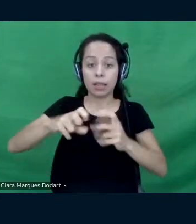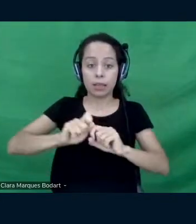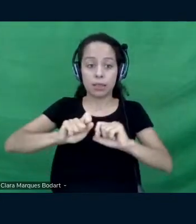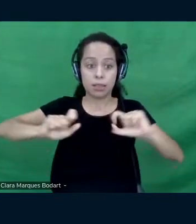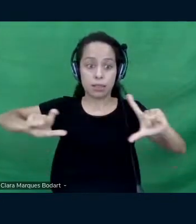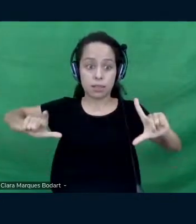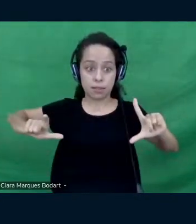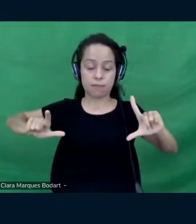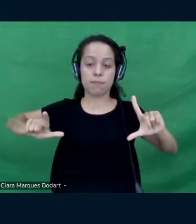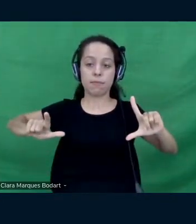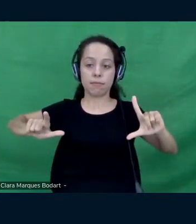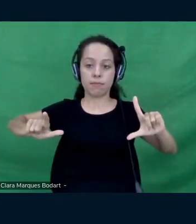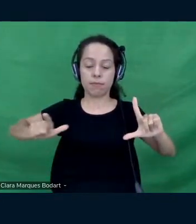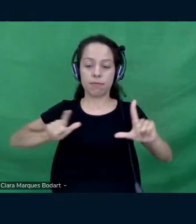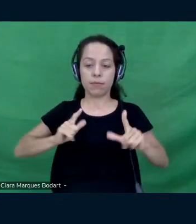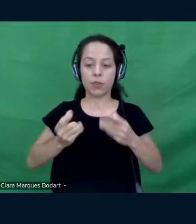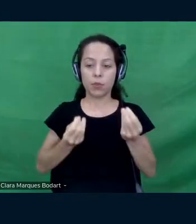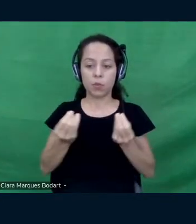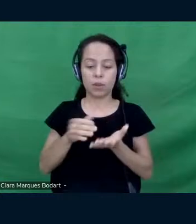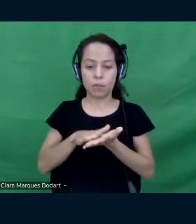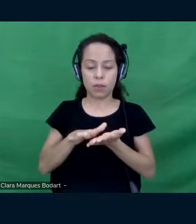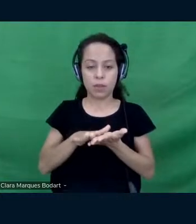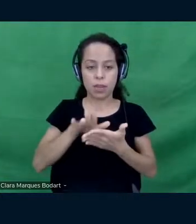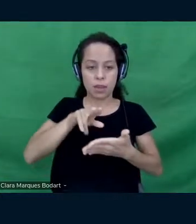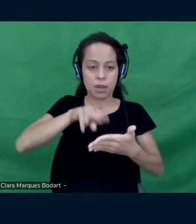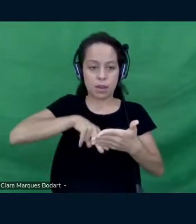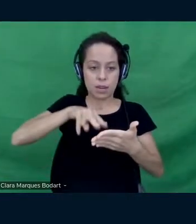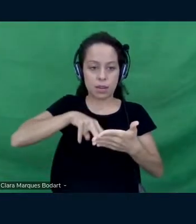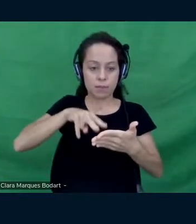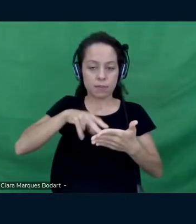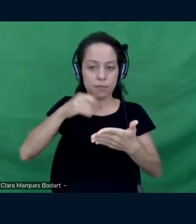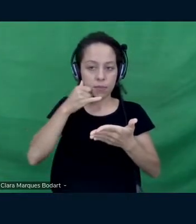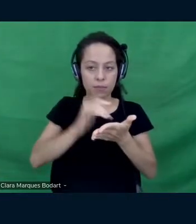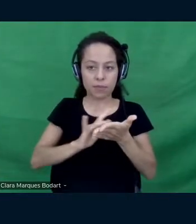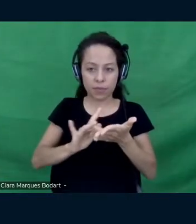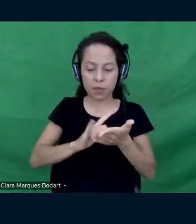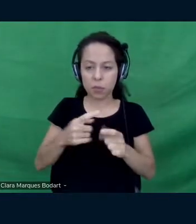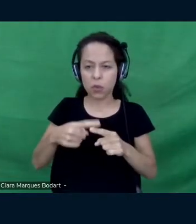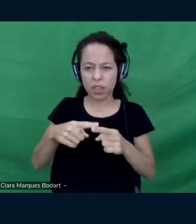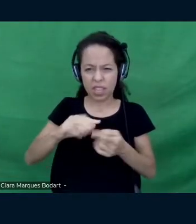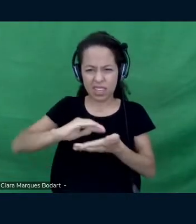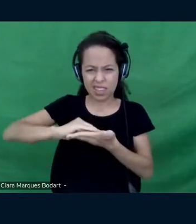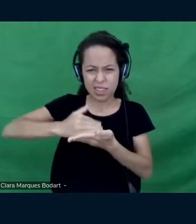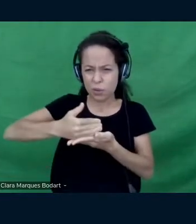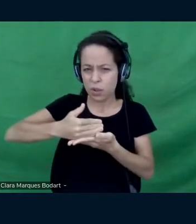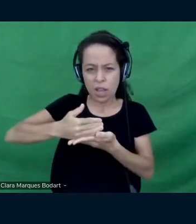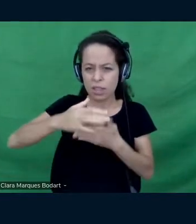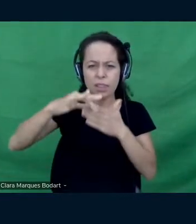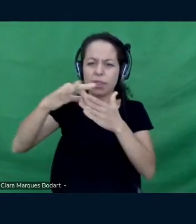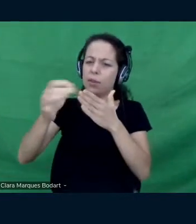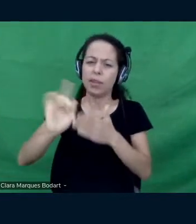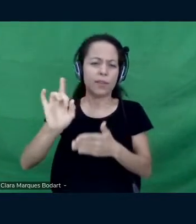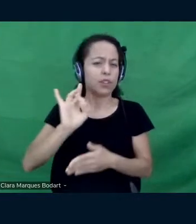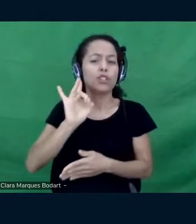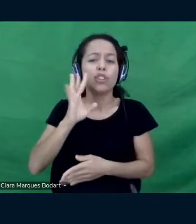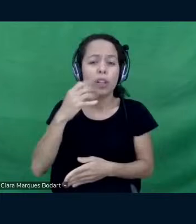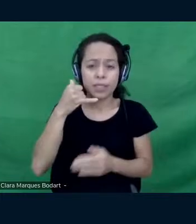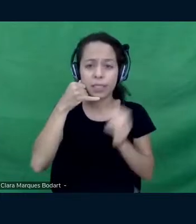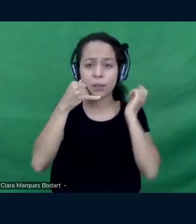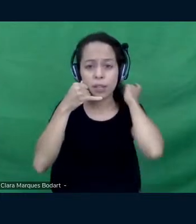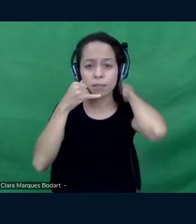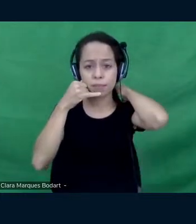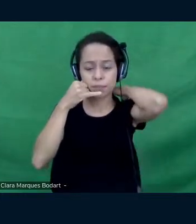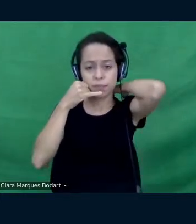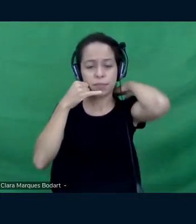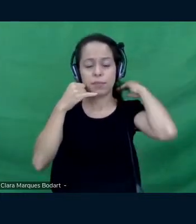seja, não sei, impresso, e lendo na telinha do... Porque eles não levam mais o notebook, agora é só o celular. Né? E às vezes